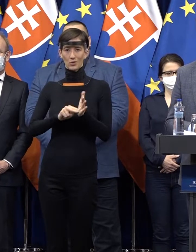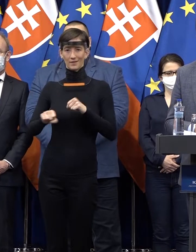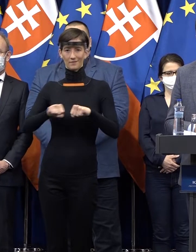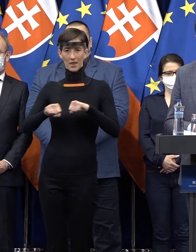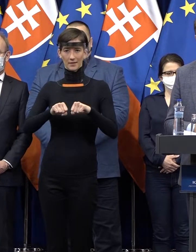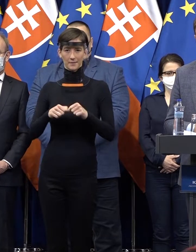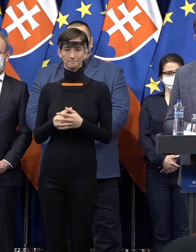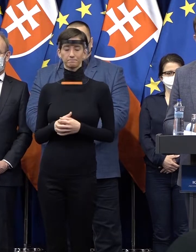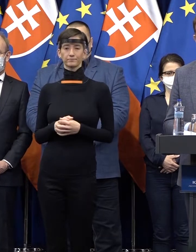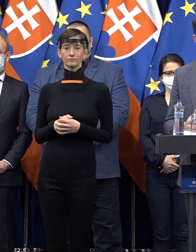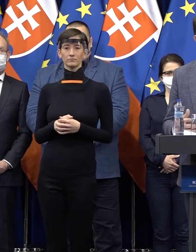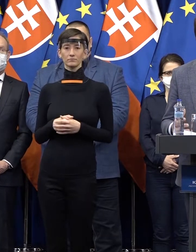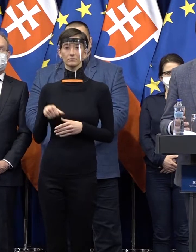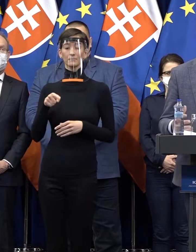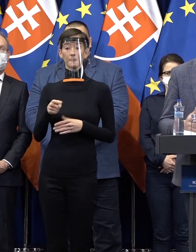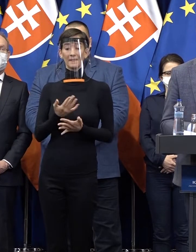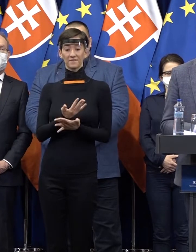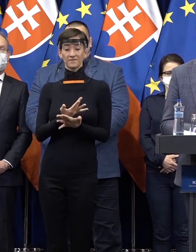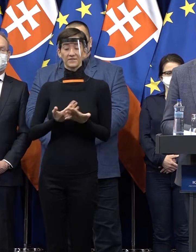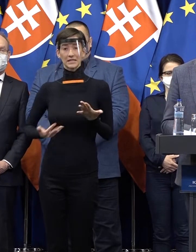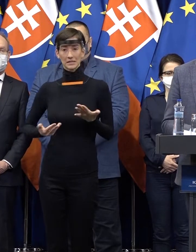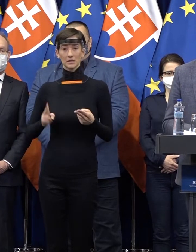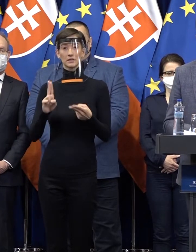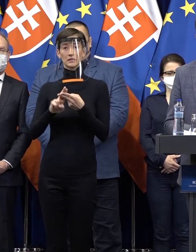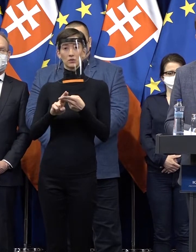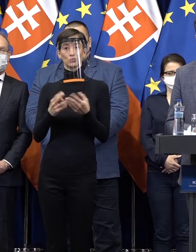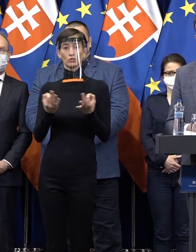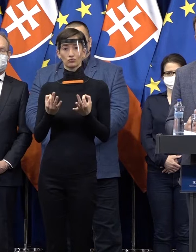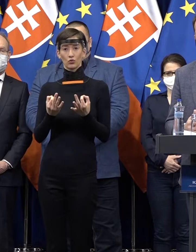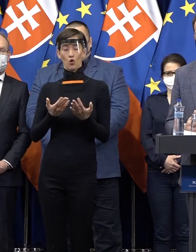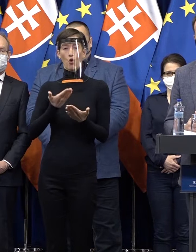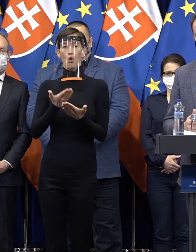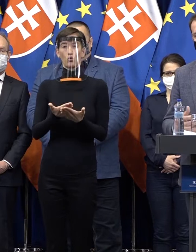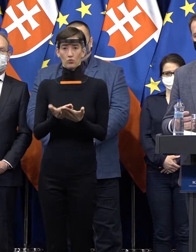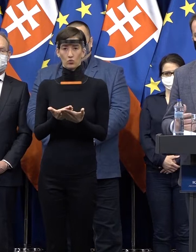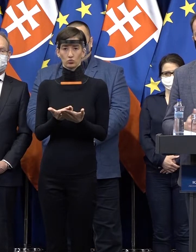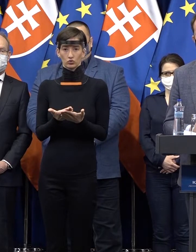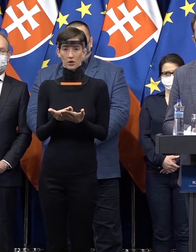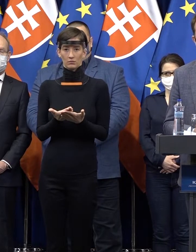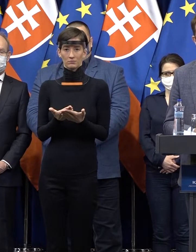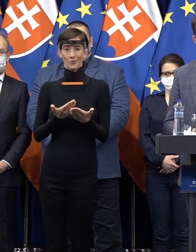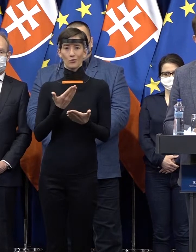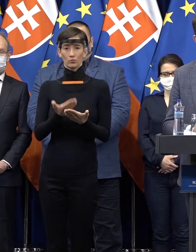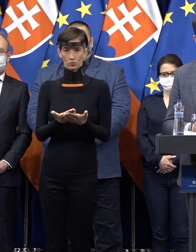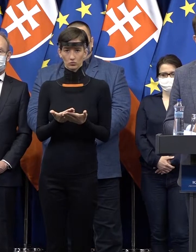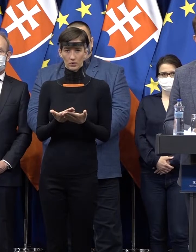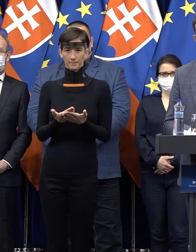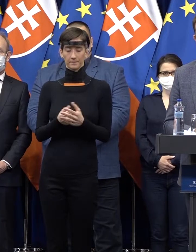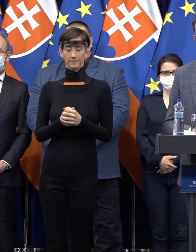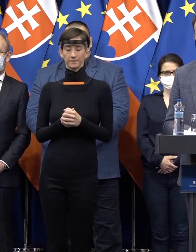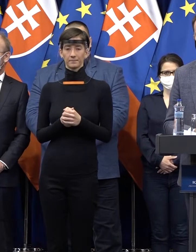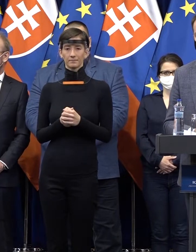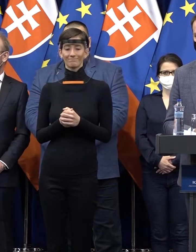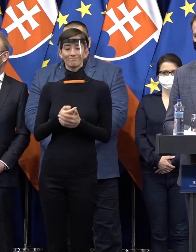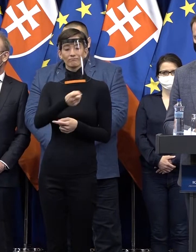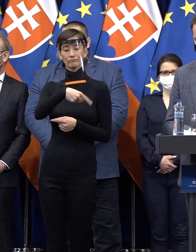A výsledok toho stretnutia, áno, ste počuli, že je odporúčanie a zároveň, teda, alebo odporúčanie vláde,